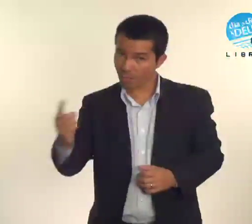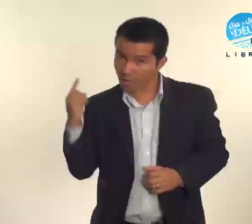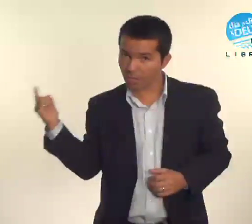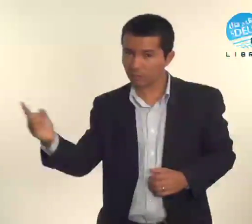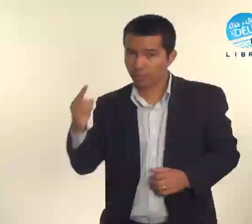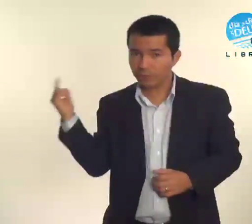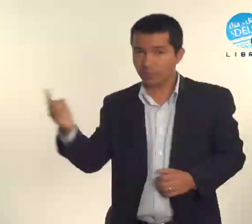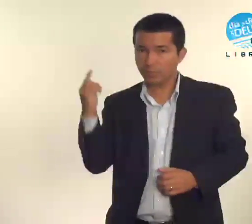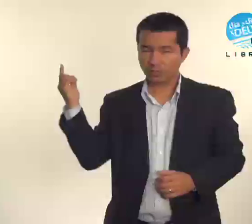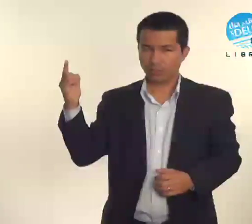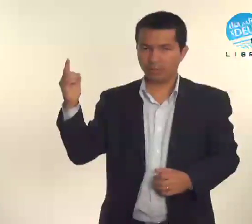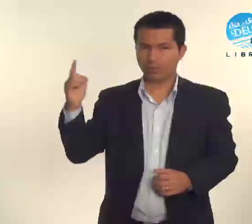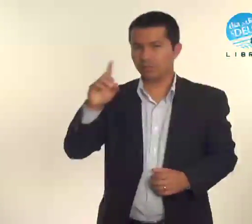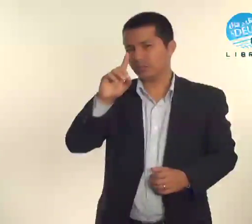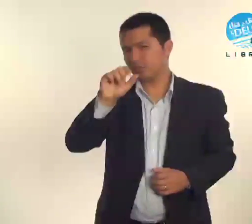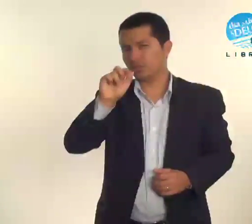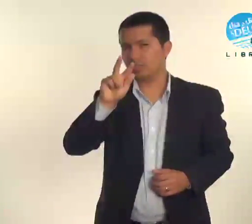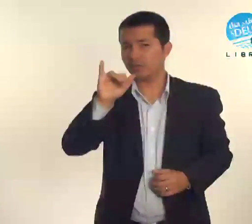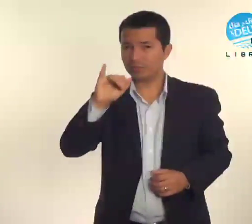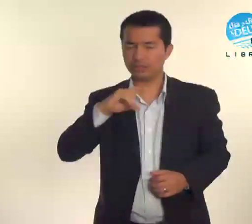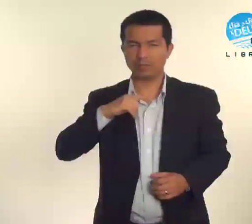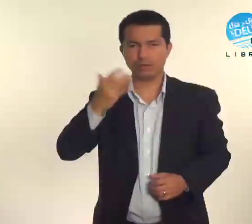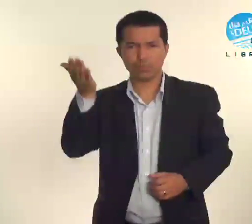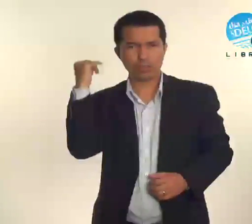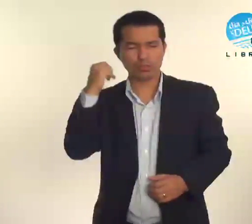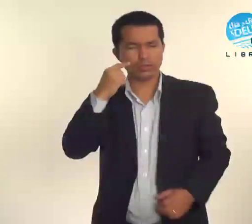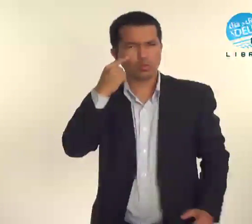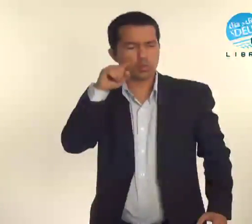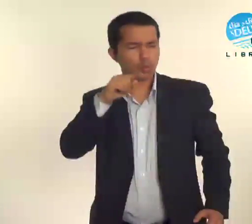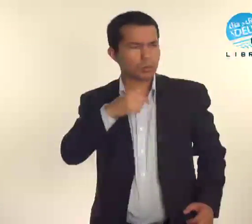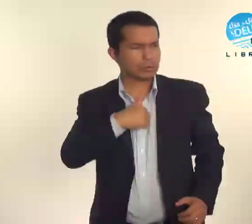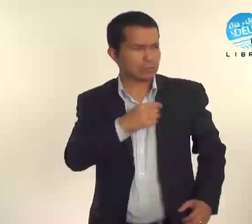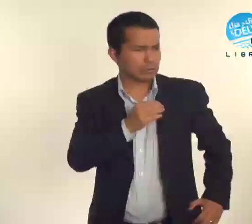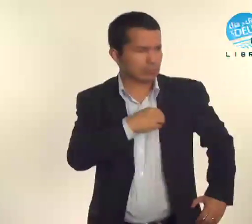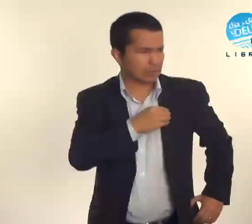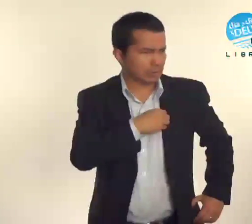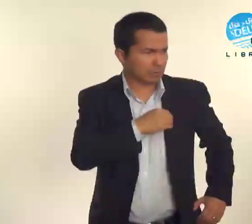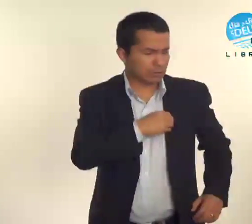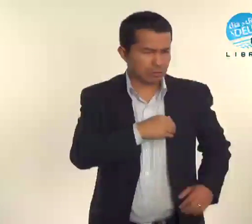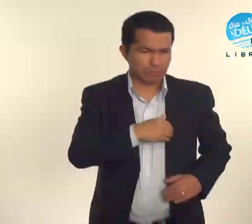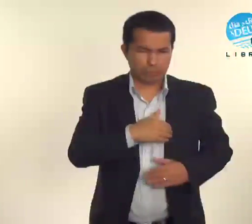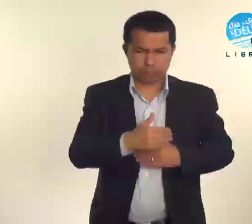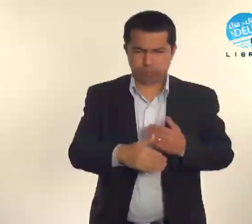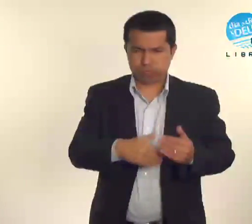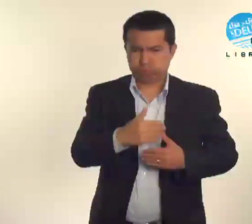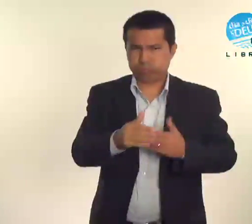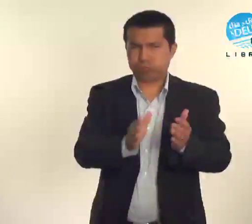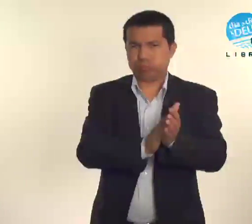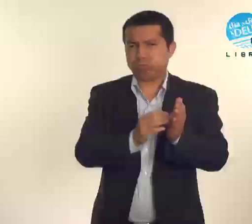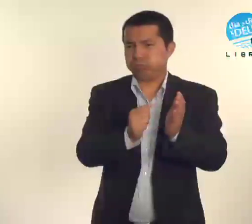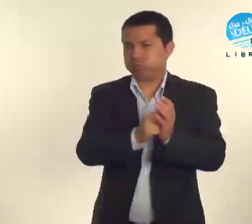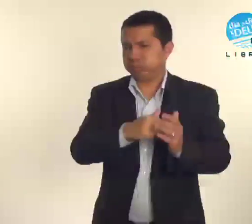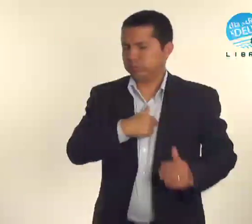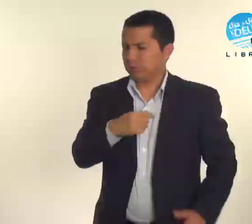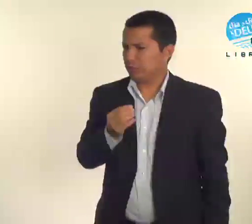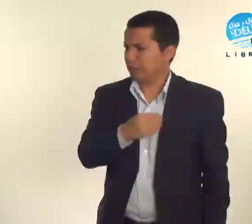haveria consequências para o seu pecado, o profeta lhe perguntou, o que você prefere?